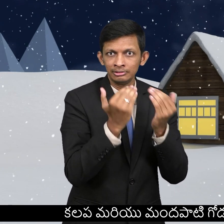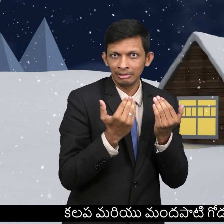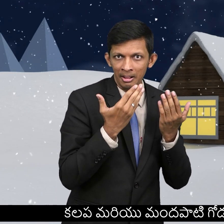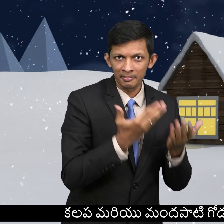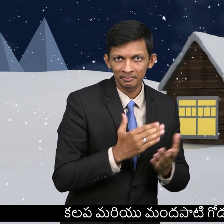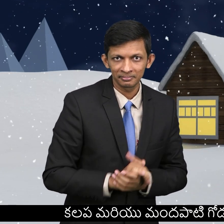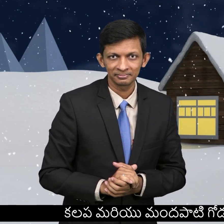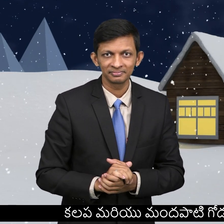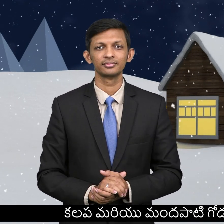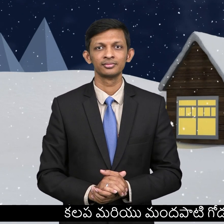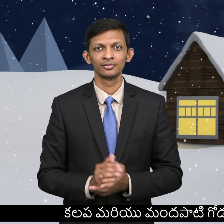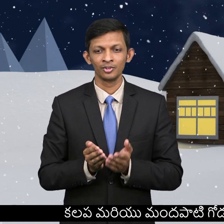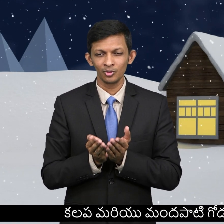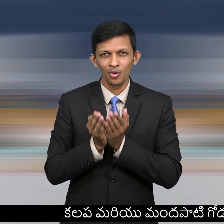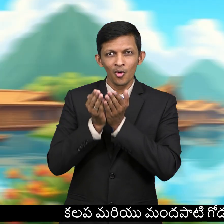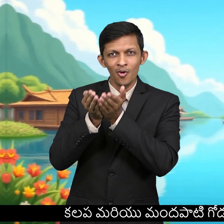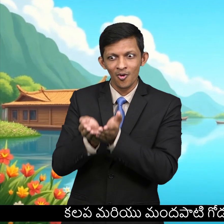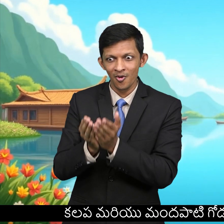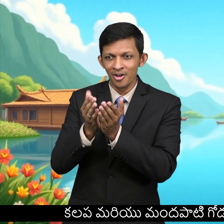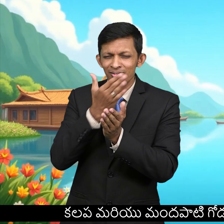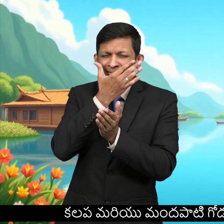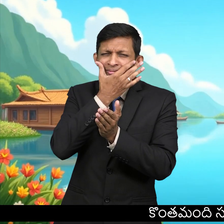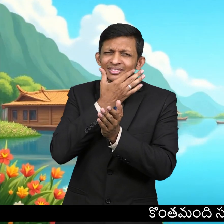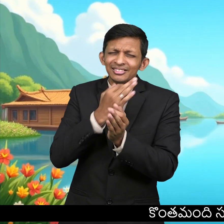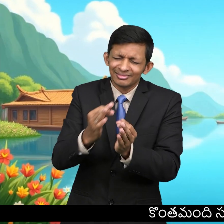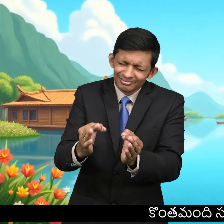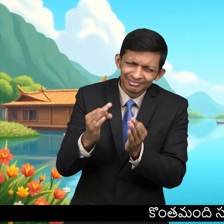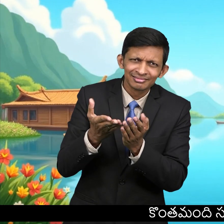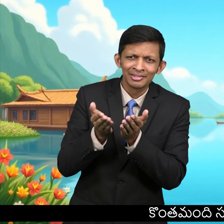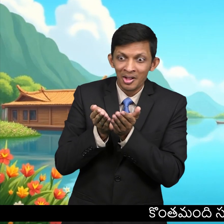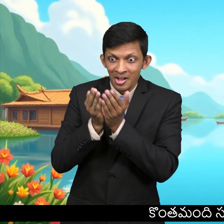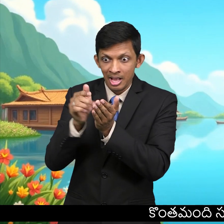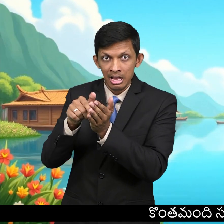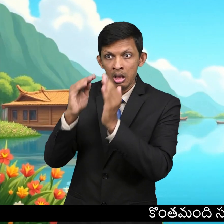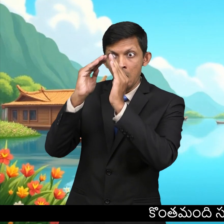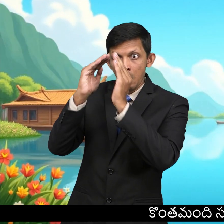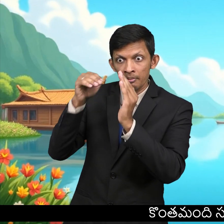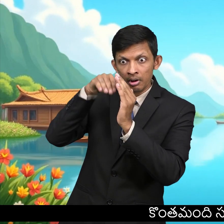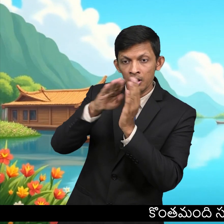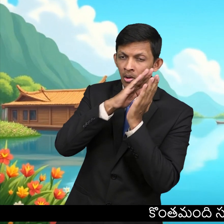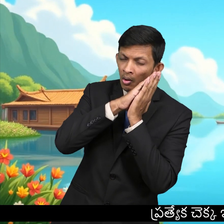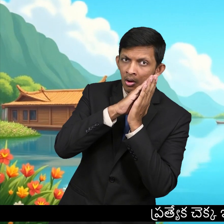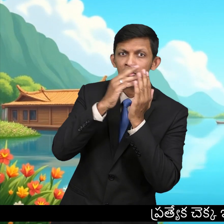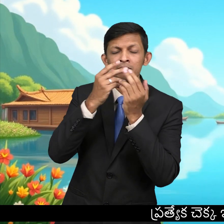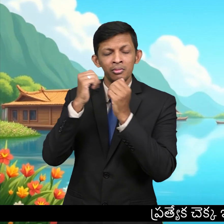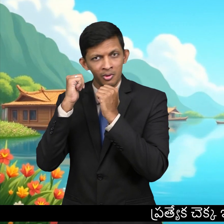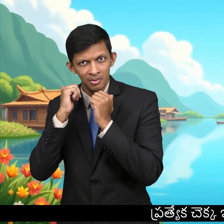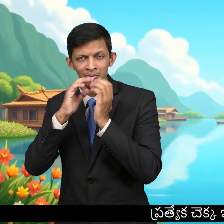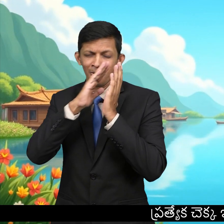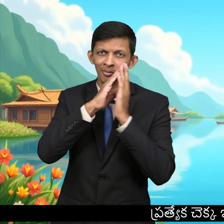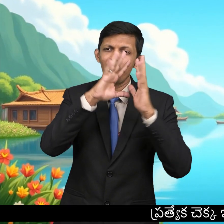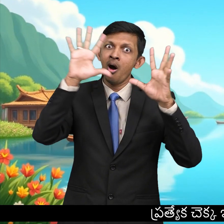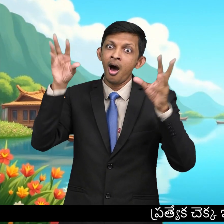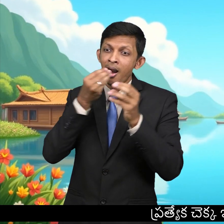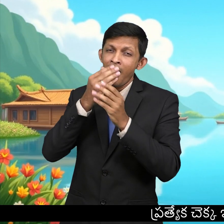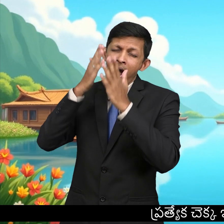మందపాటి గోడలను ఉపయోగించి ఇళ్లను నిర్మిస్తారు. కొంతమంది సరస్సులపై తేలియాడే ప్రత్యేక చెక్క ఇళ్ళు